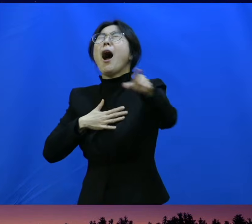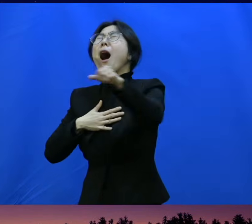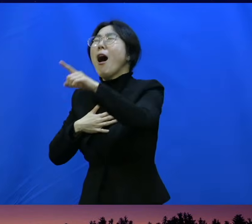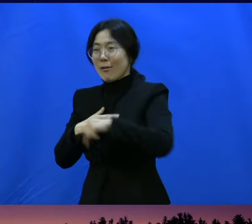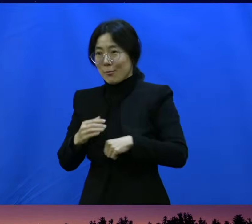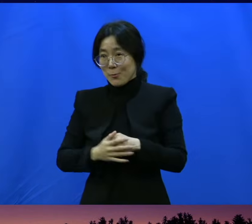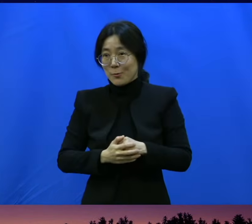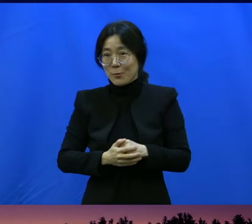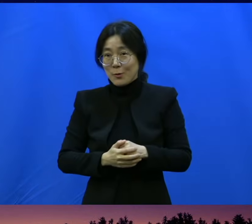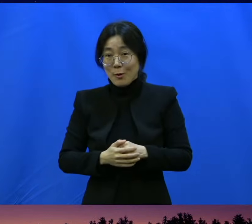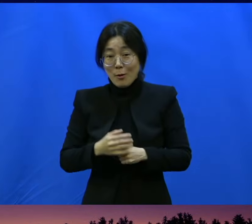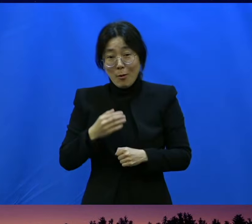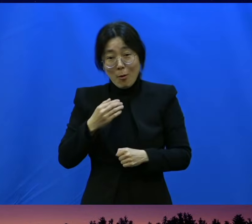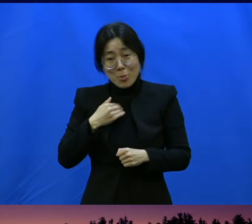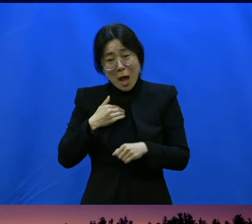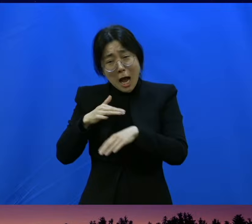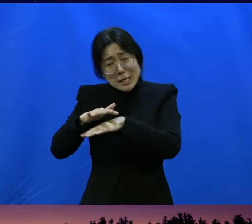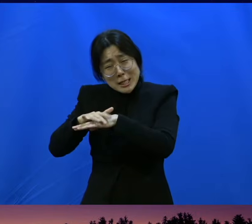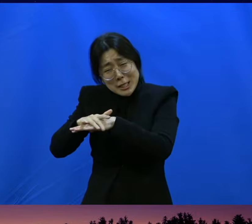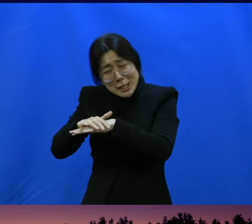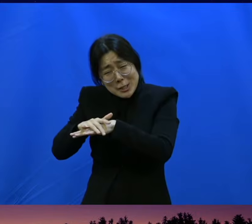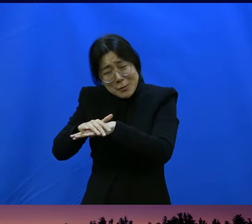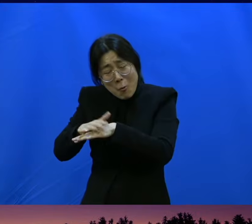한순간에 모든 게 변한 거예요, 여러분.